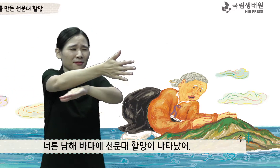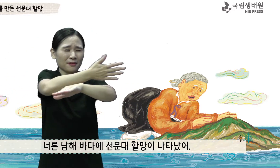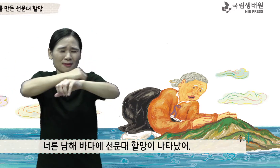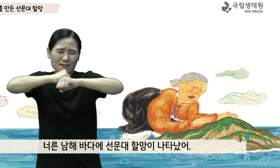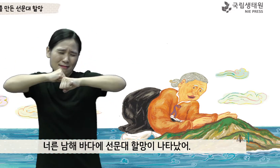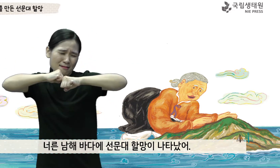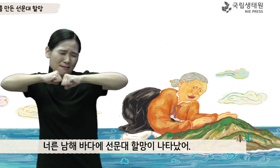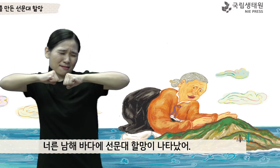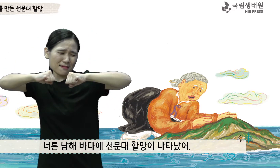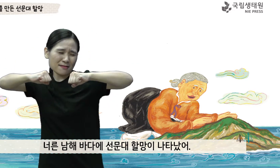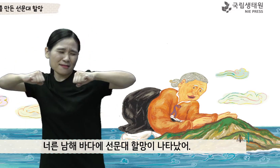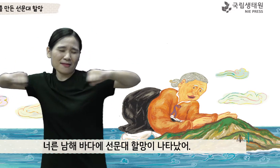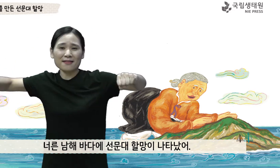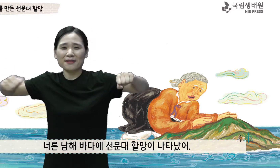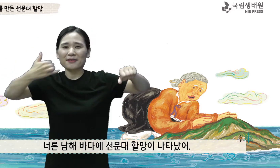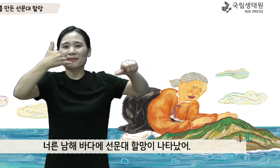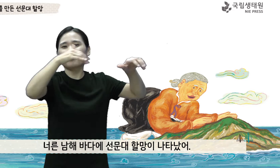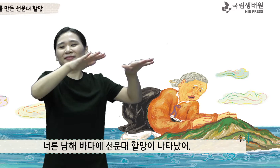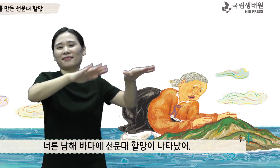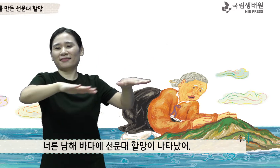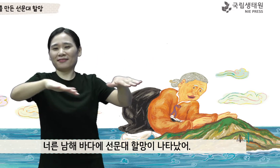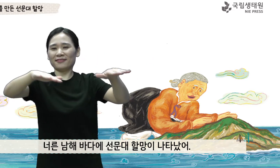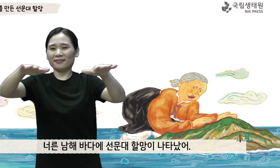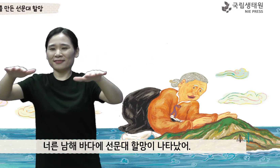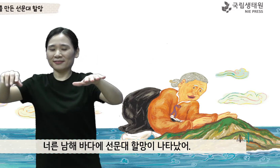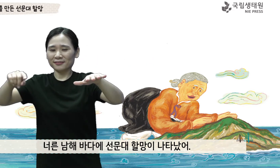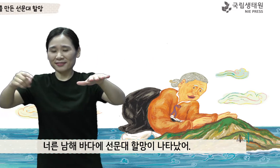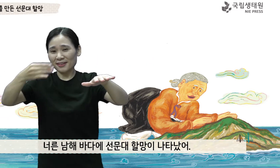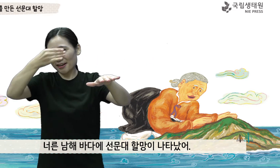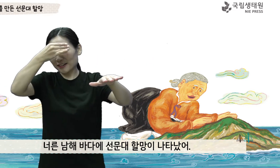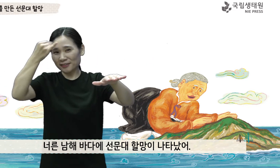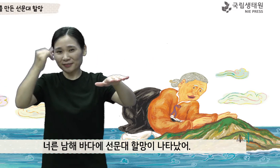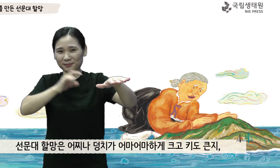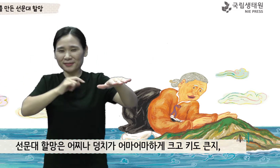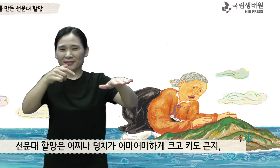남해바다에 섬문대 할망이 나타났어.